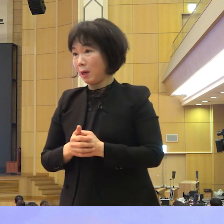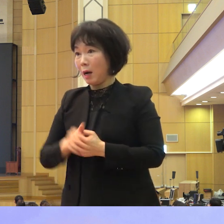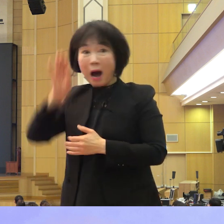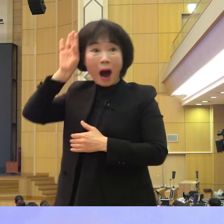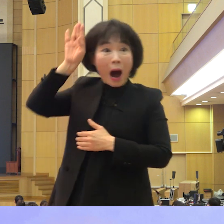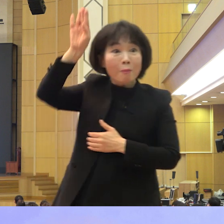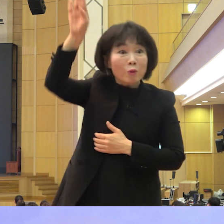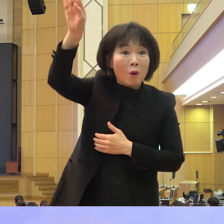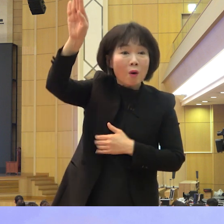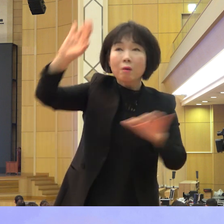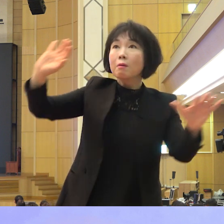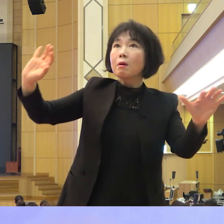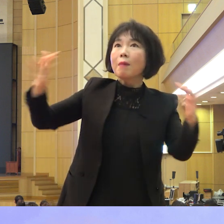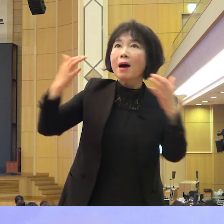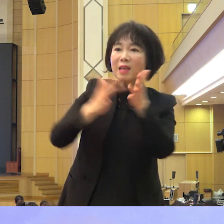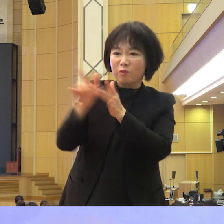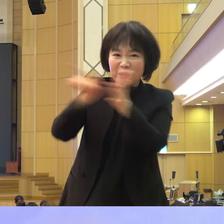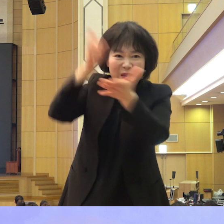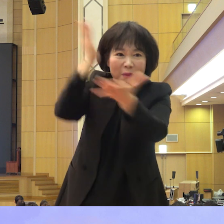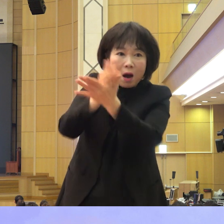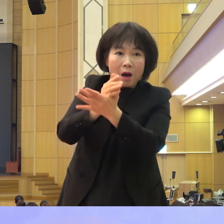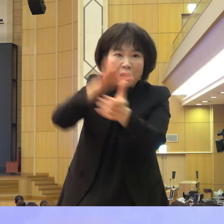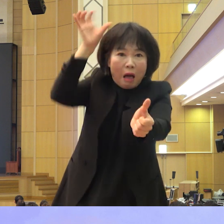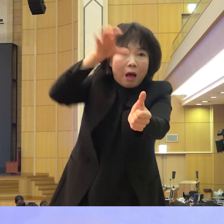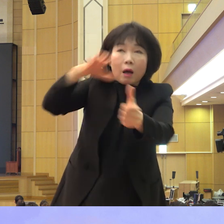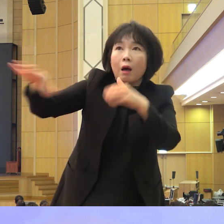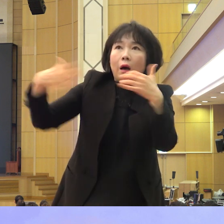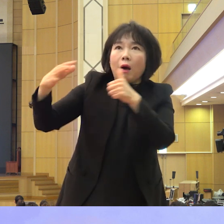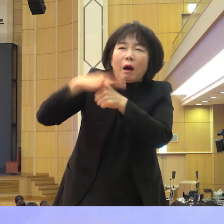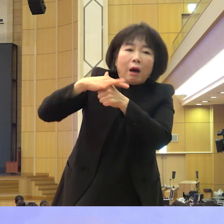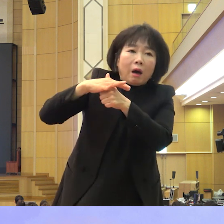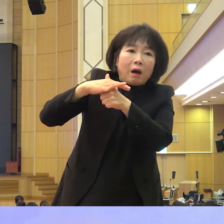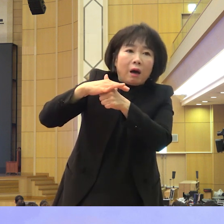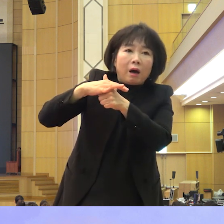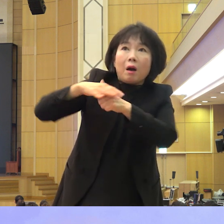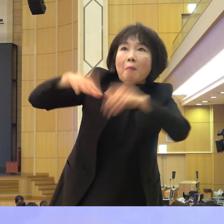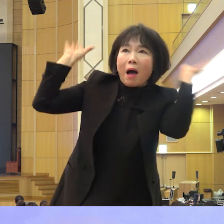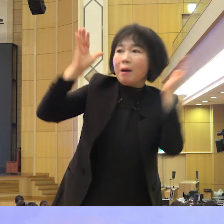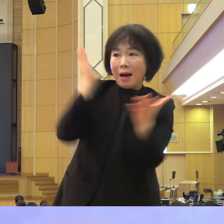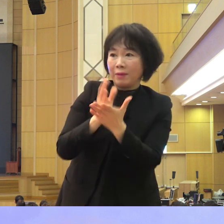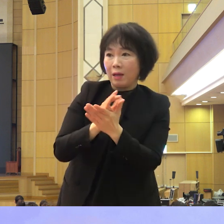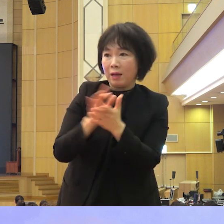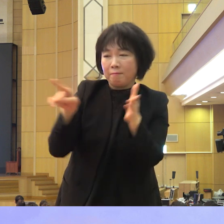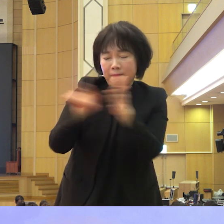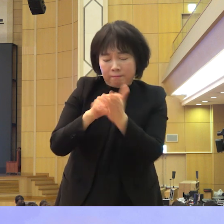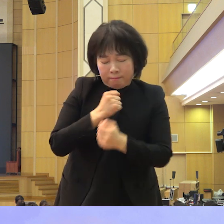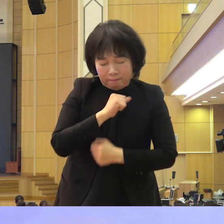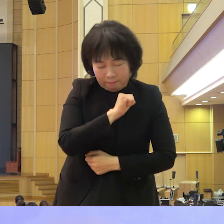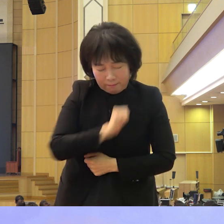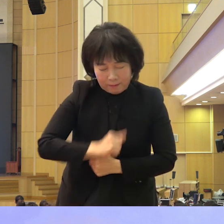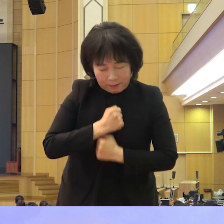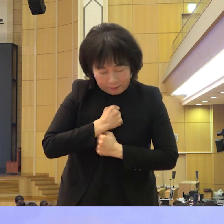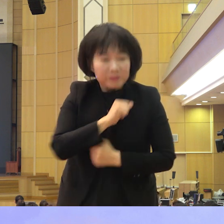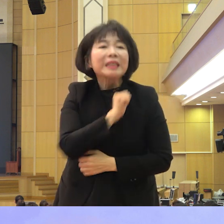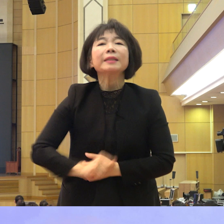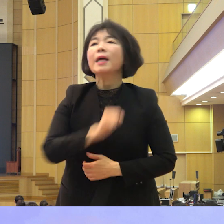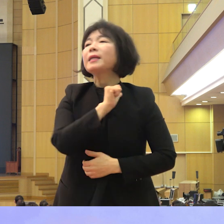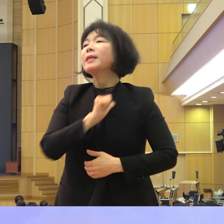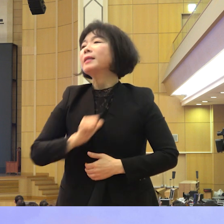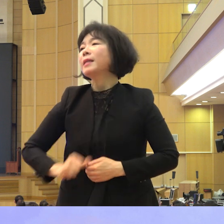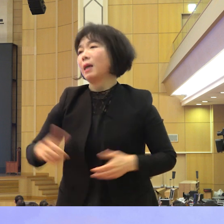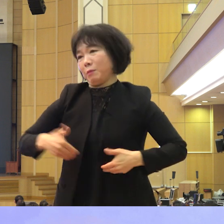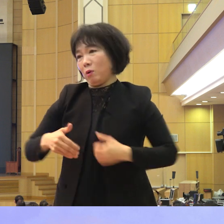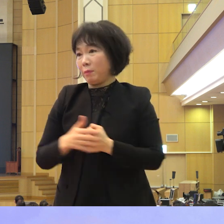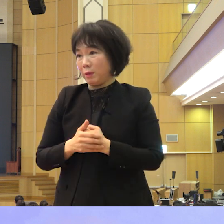돼요. 끝까지 견뎌야 됩니다. 그걸 인내라 그럽니다. 참을인자. 성도들의 인내가 여기 있나니, 성도들의